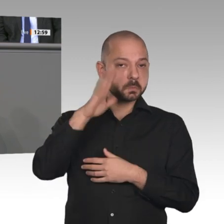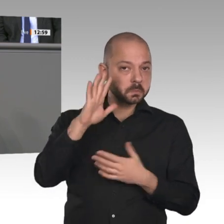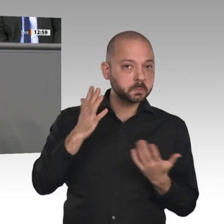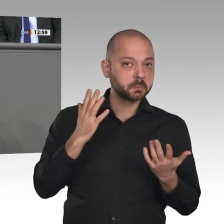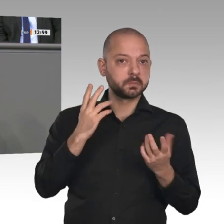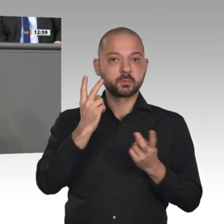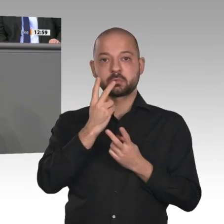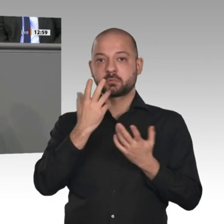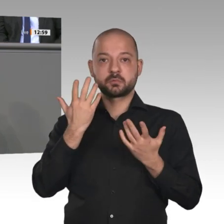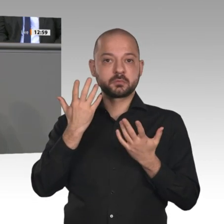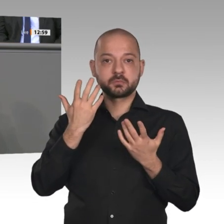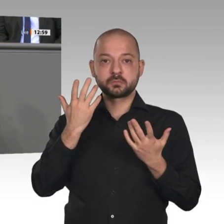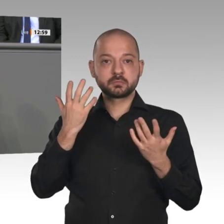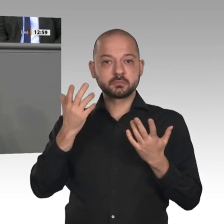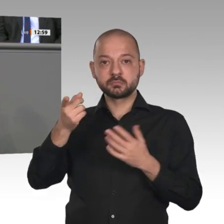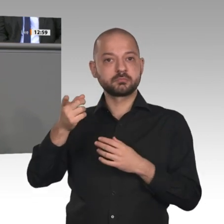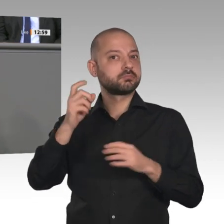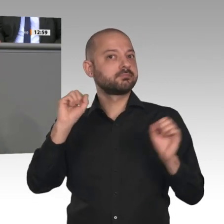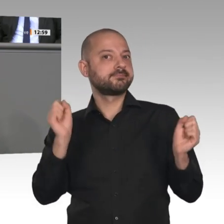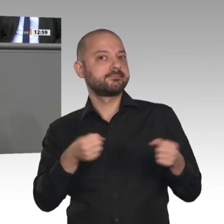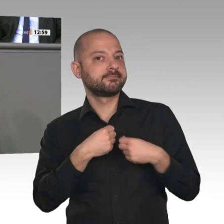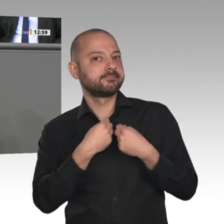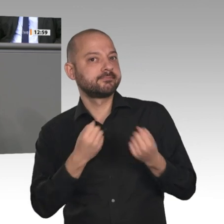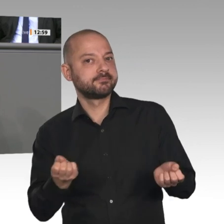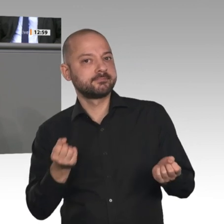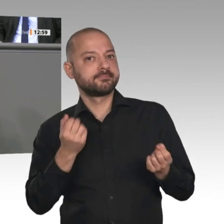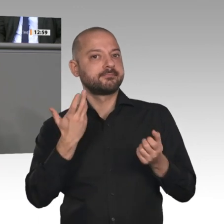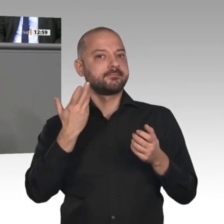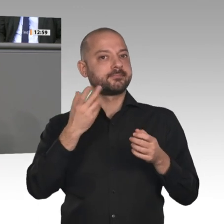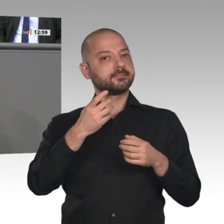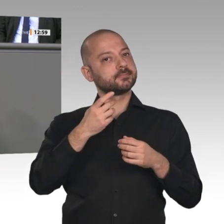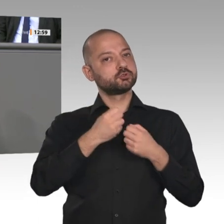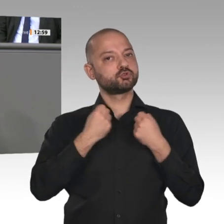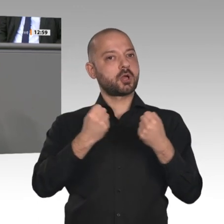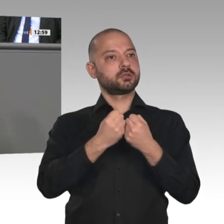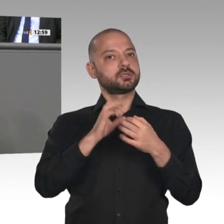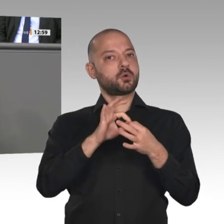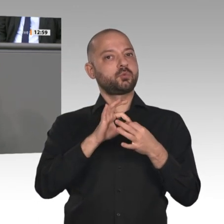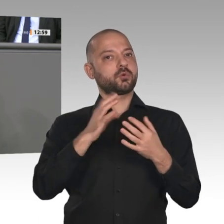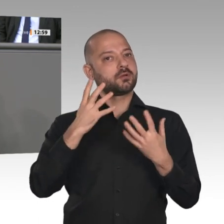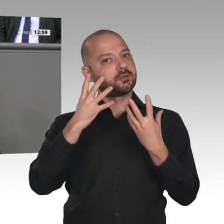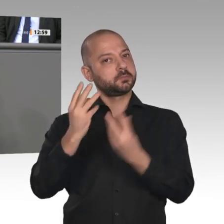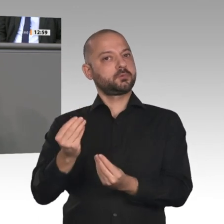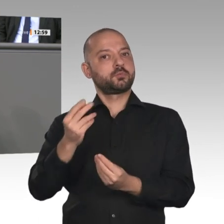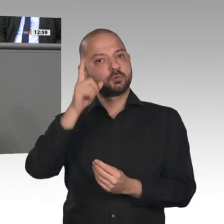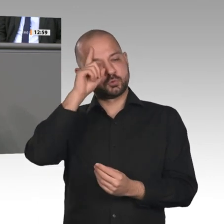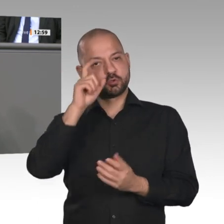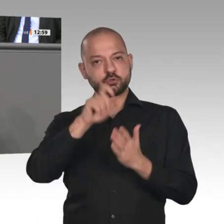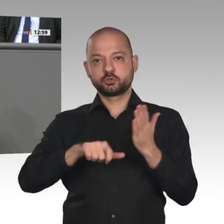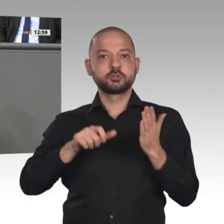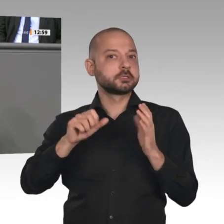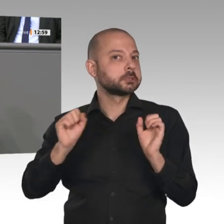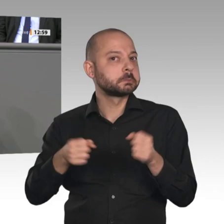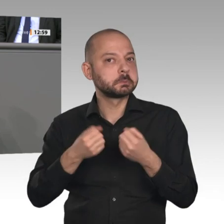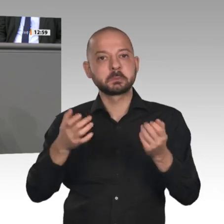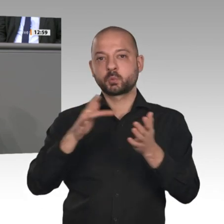Nationalsozialisten, oder die diese deutsche Staatsangehörigkeit nicht erwerben konnten, wegen des Unrechts der Nationalsozialisten, immer